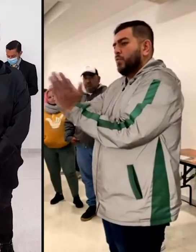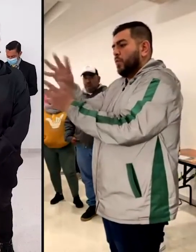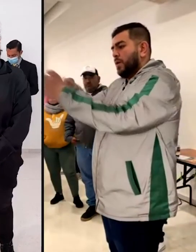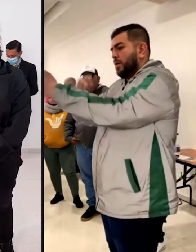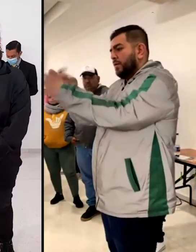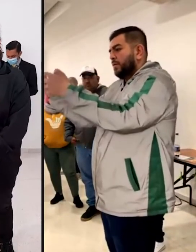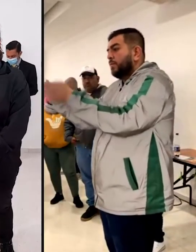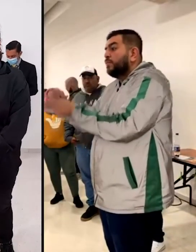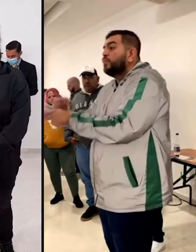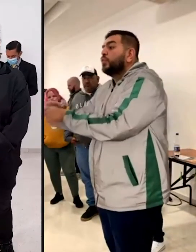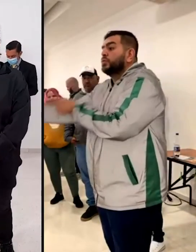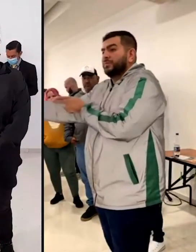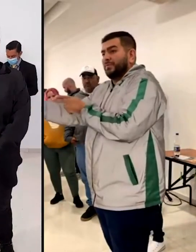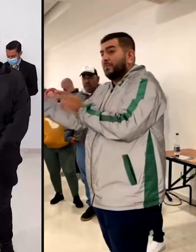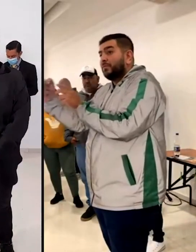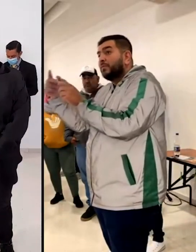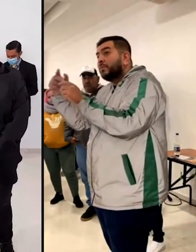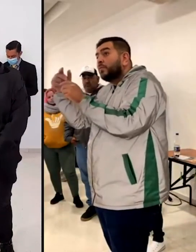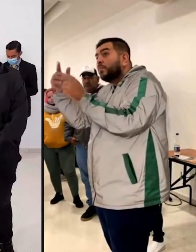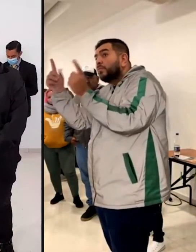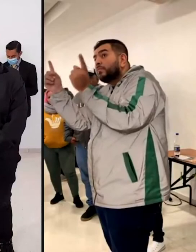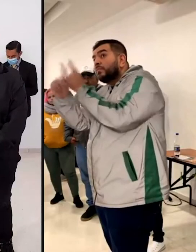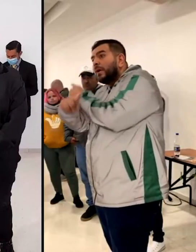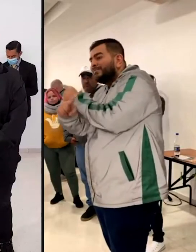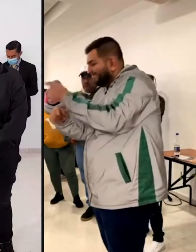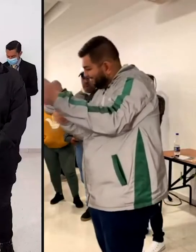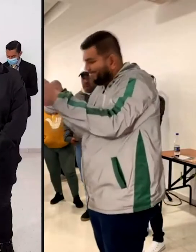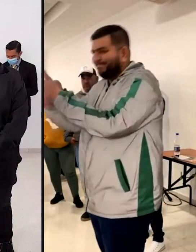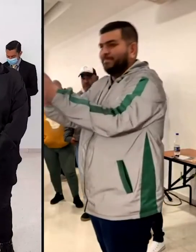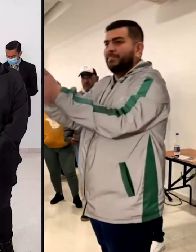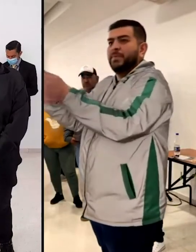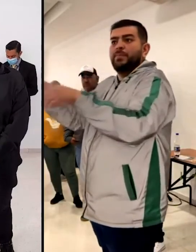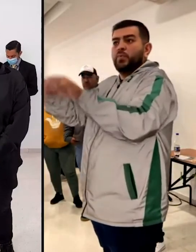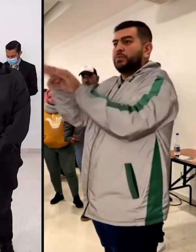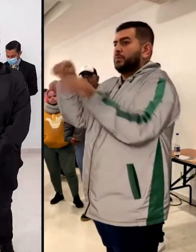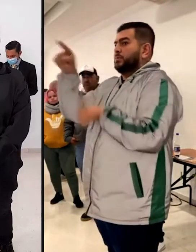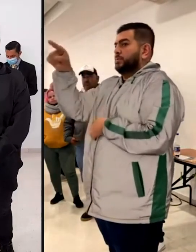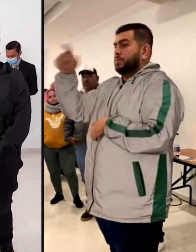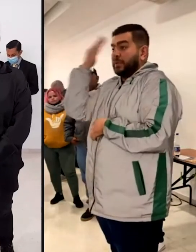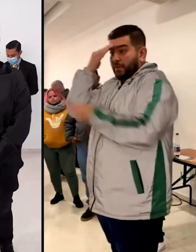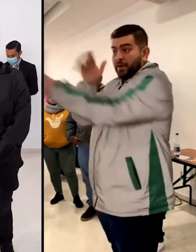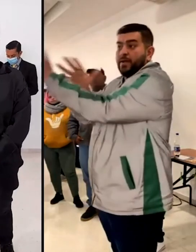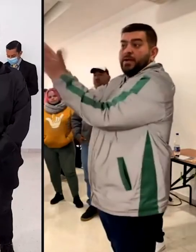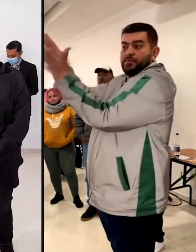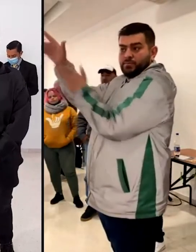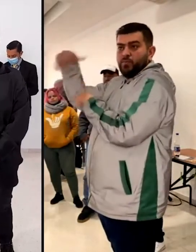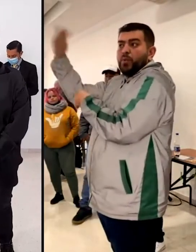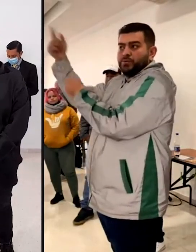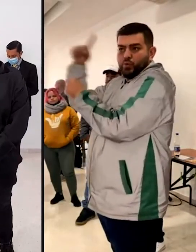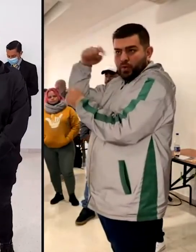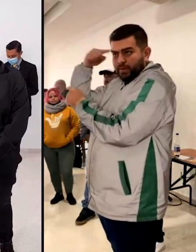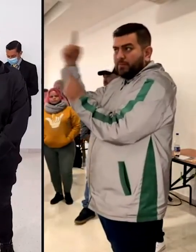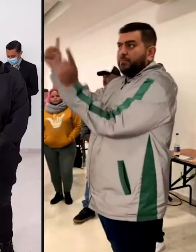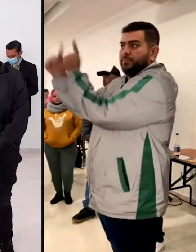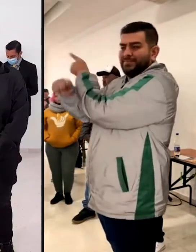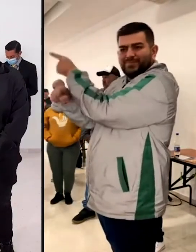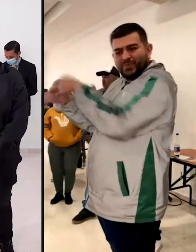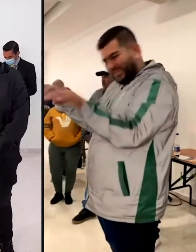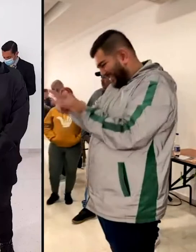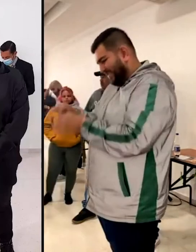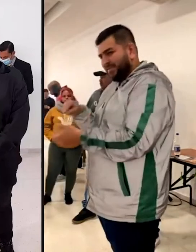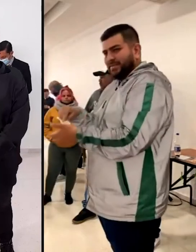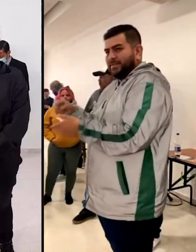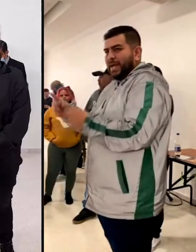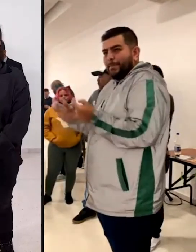es el compromiso que establece el gobierno un cronograma de trabajo a este